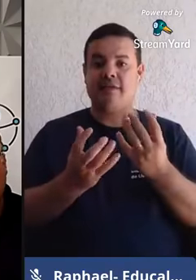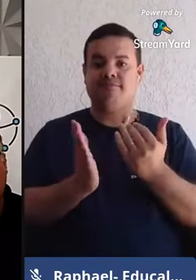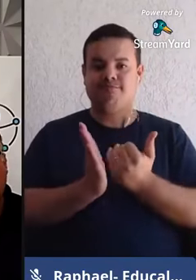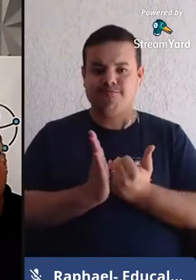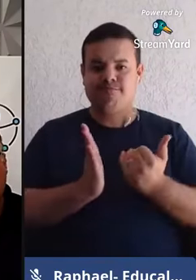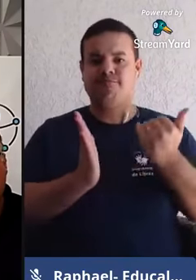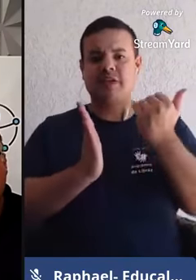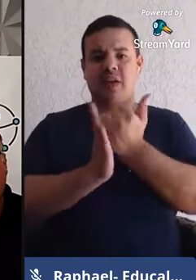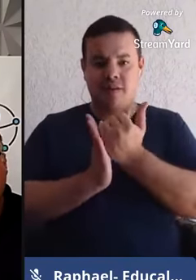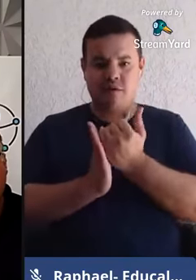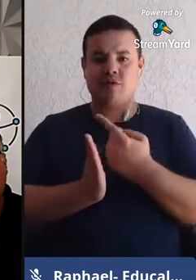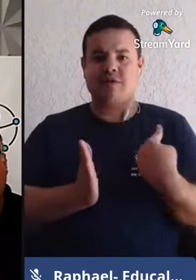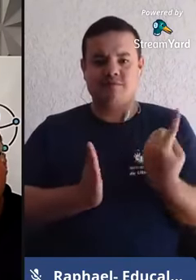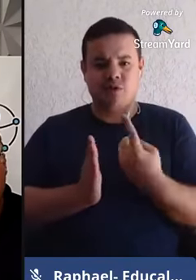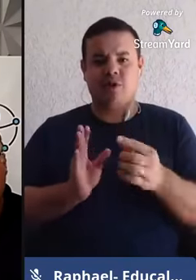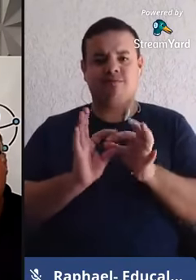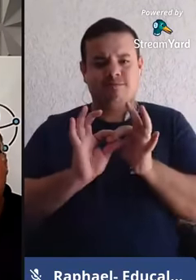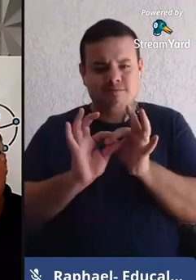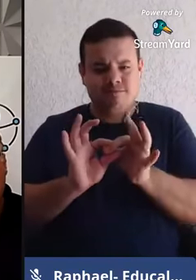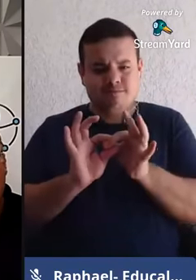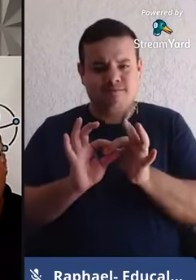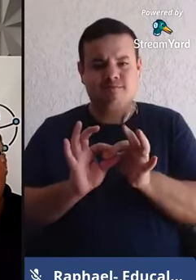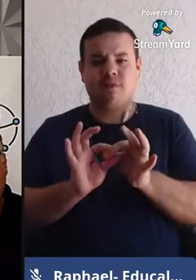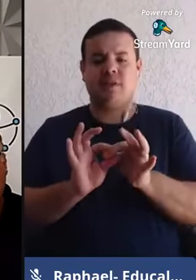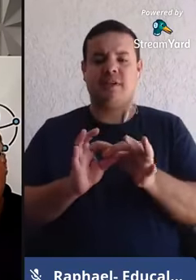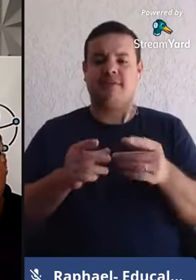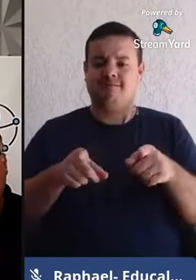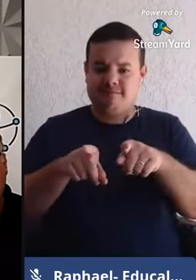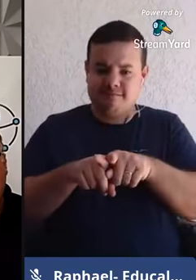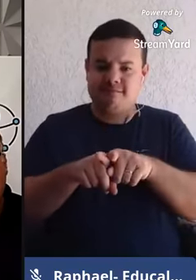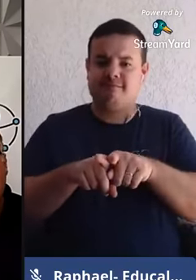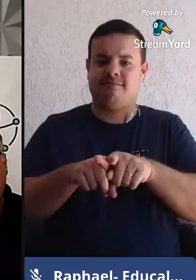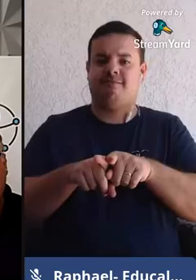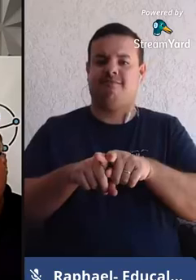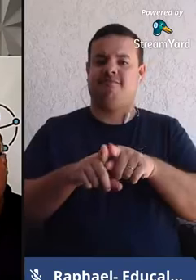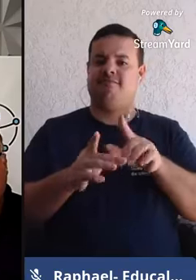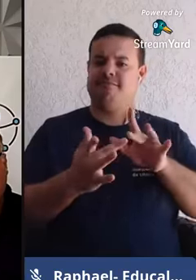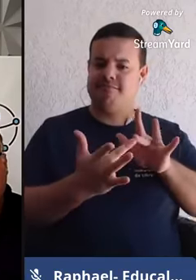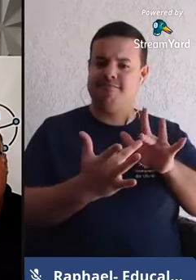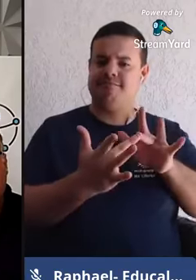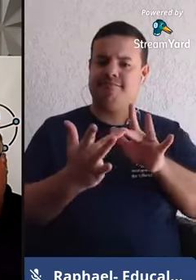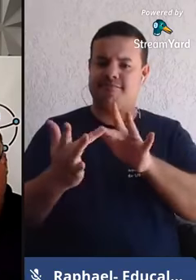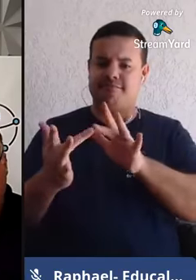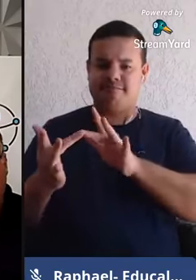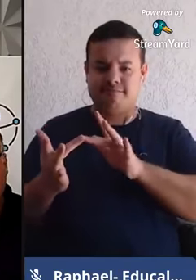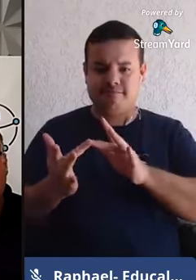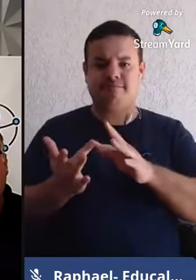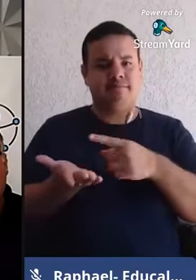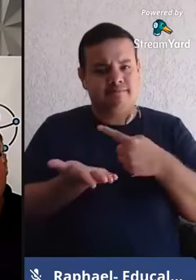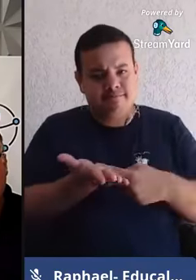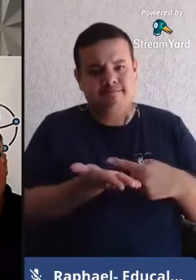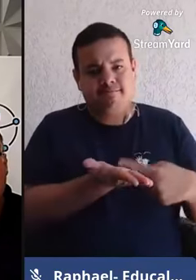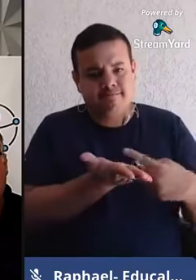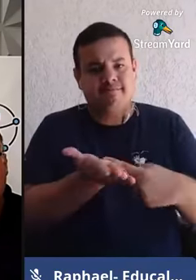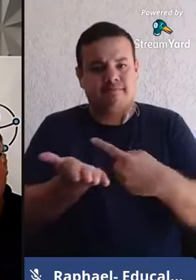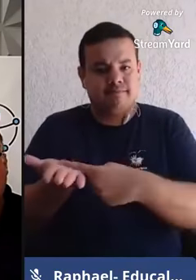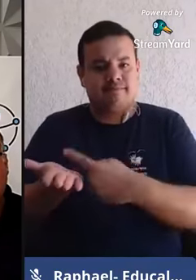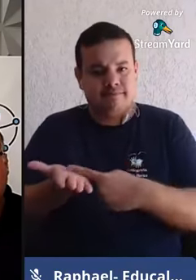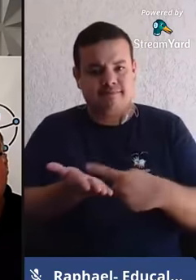as nossas amizades, as nossas ligações, os nossos compromissos, a